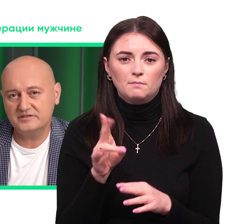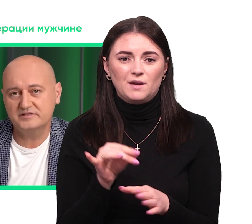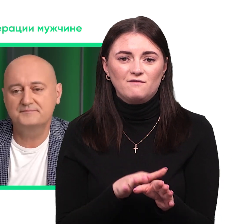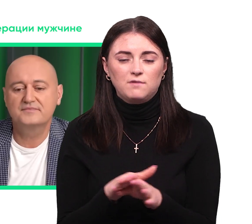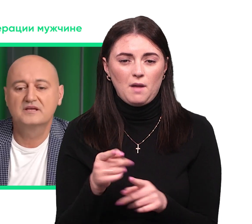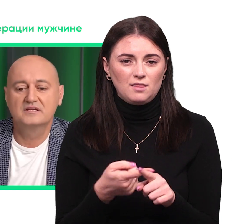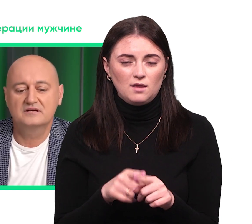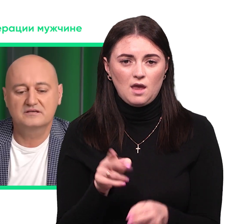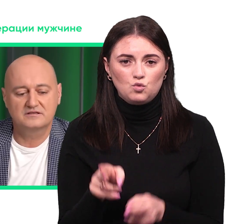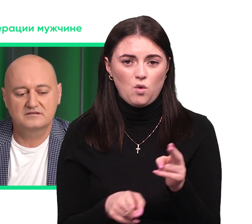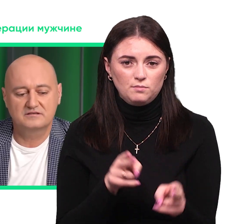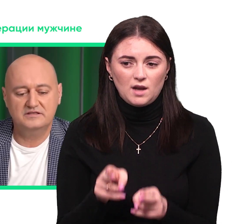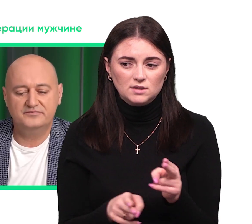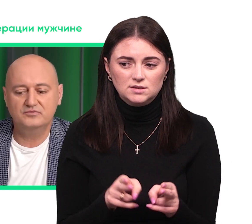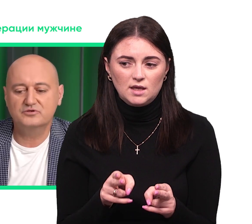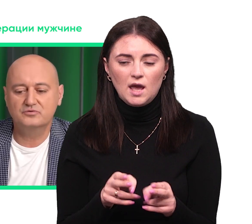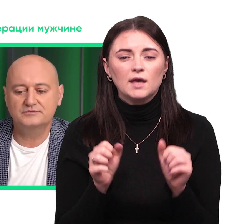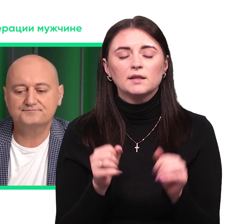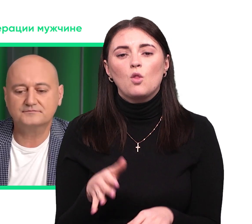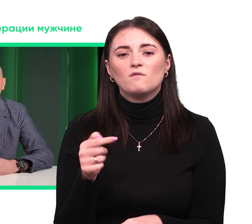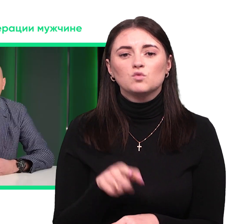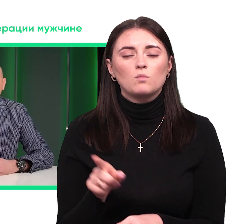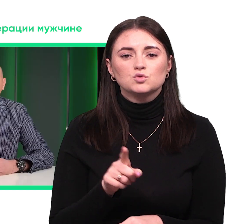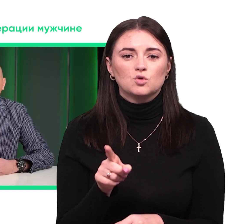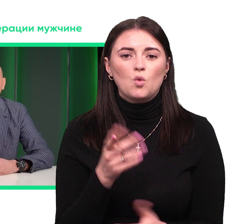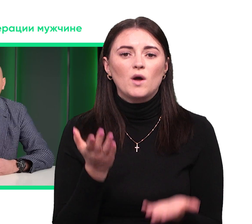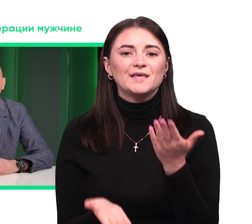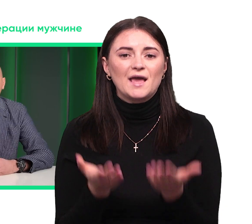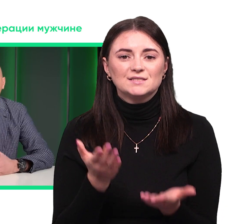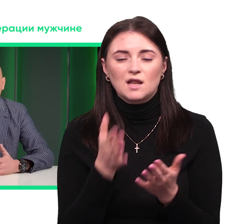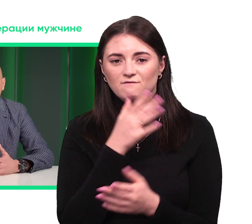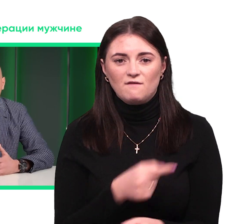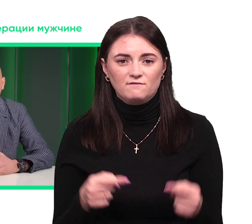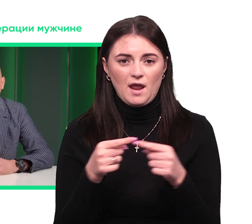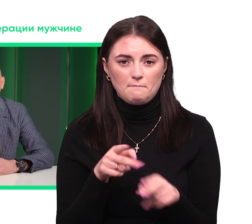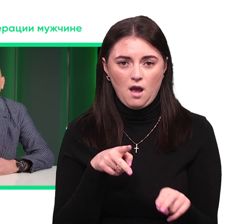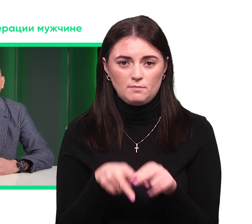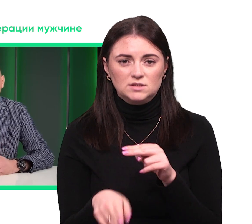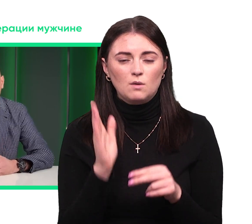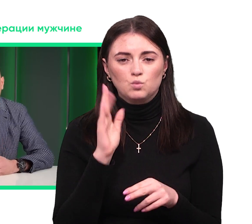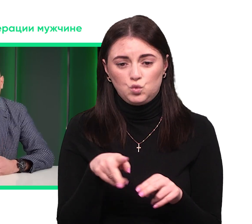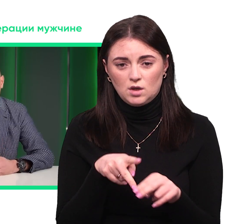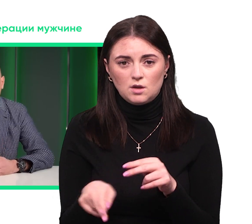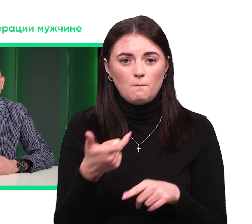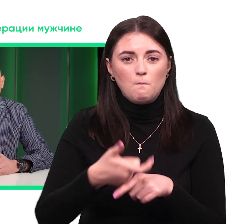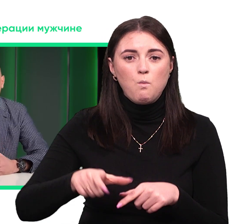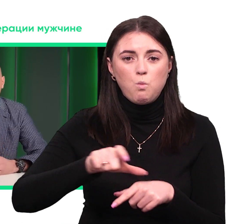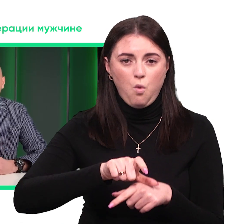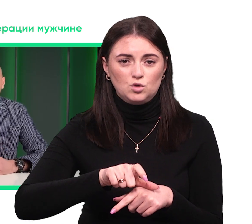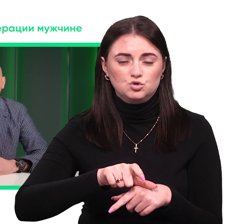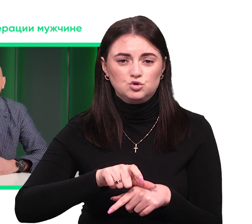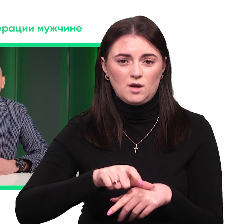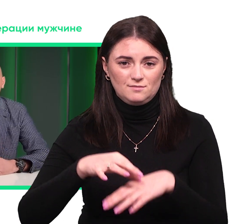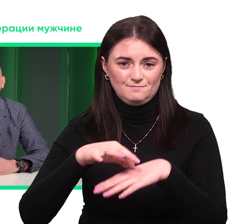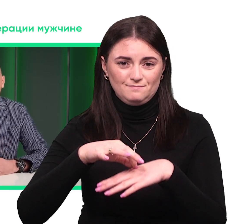этой операции. Дело в том, что если во время обрезания будет обрезано больше